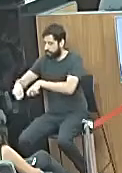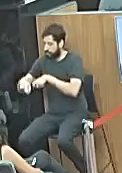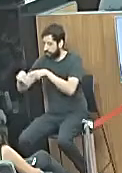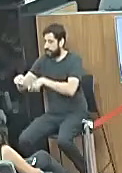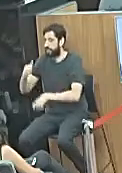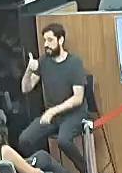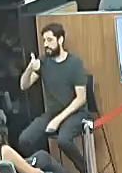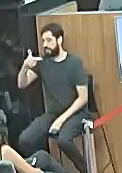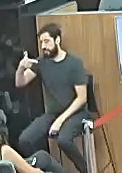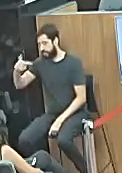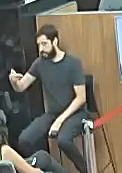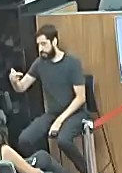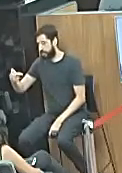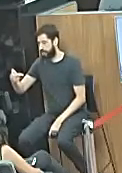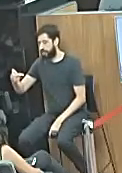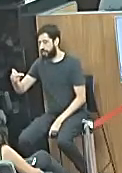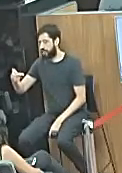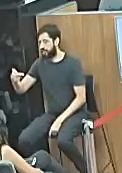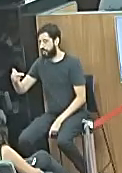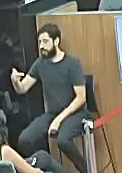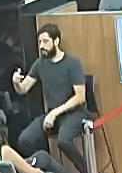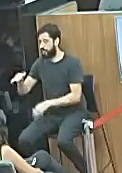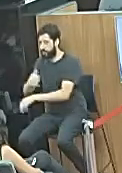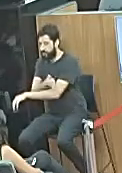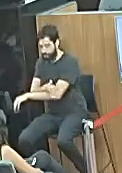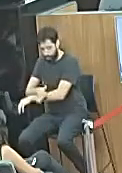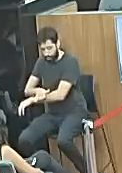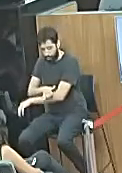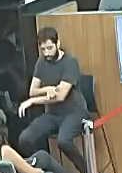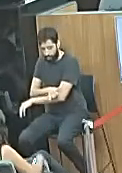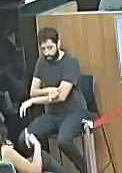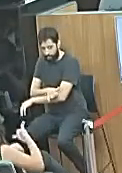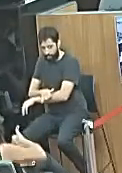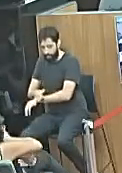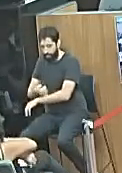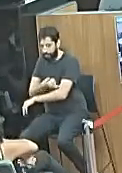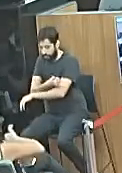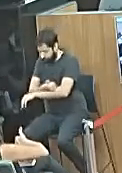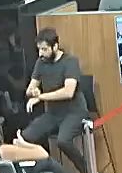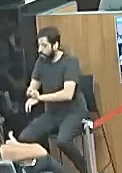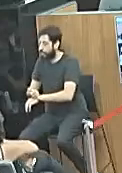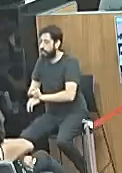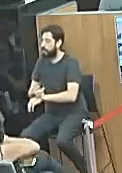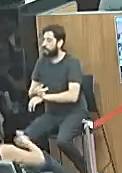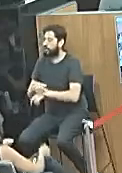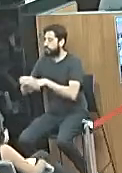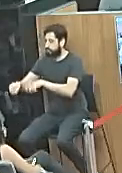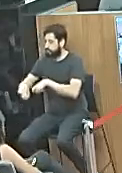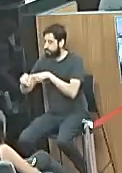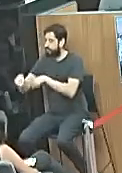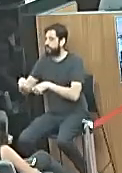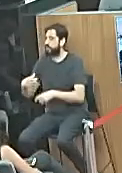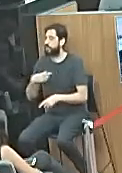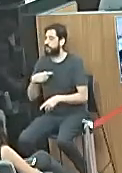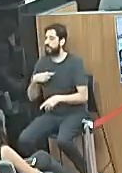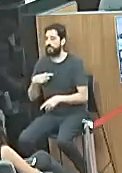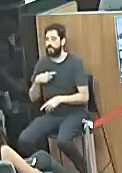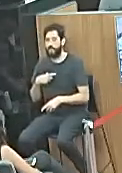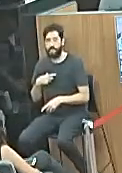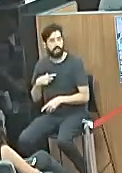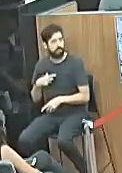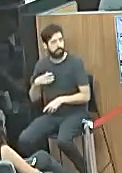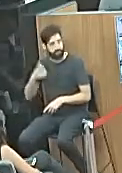127 em infraestrutura rural e agricultura sustentável 128 certificação de